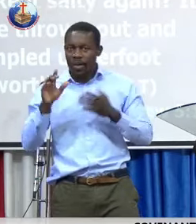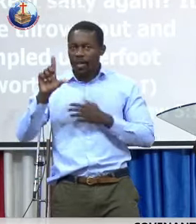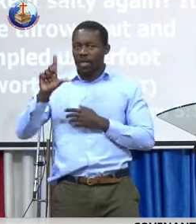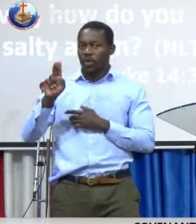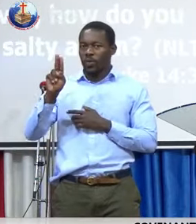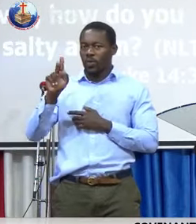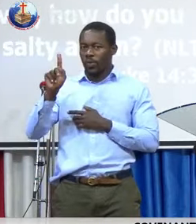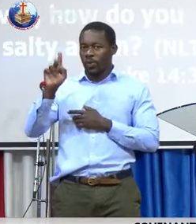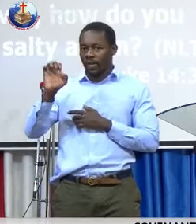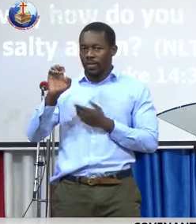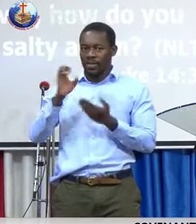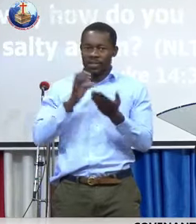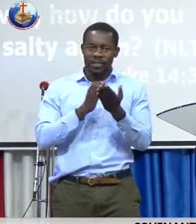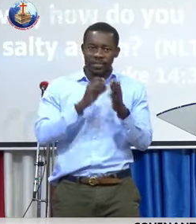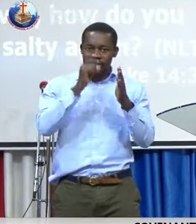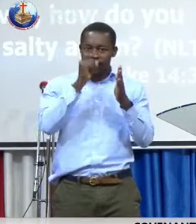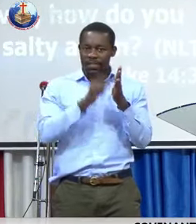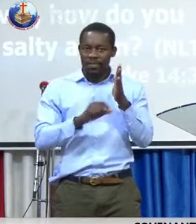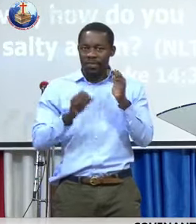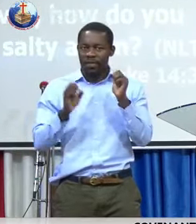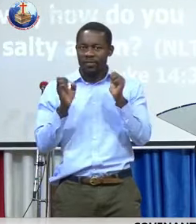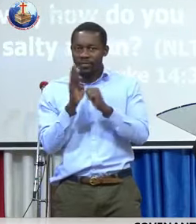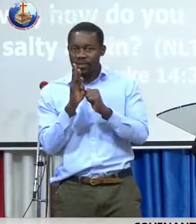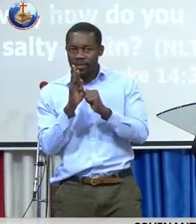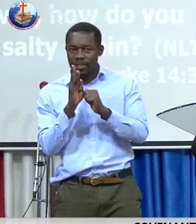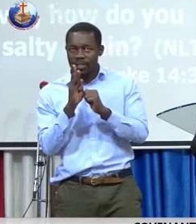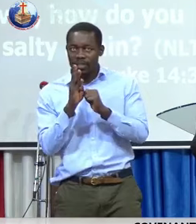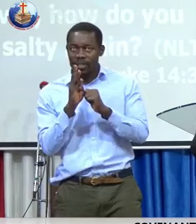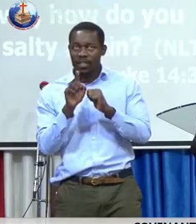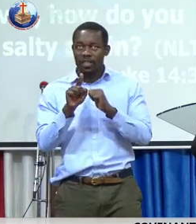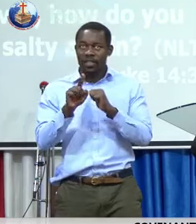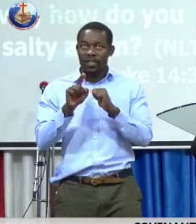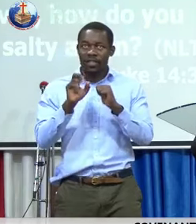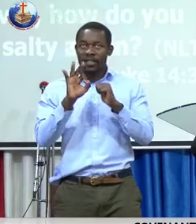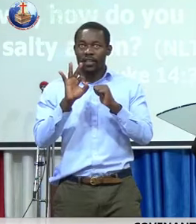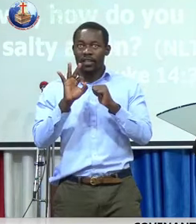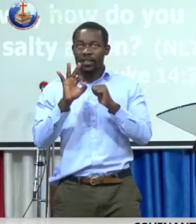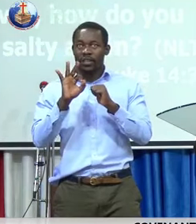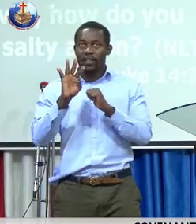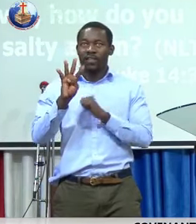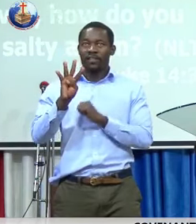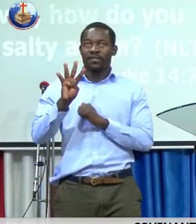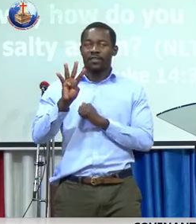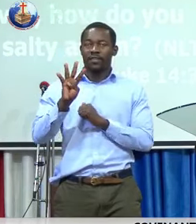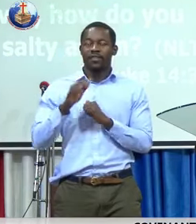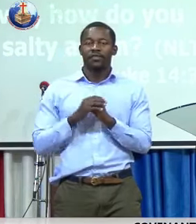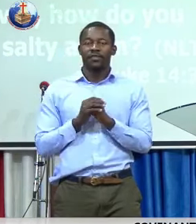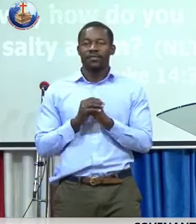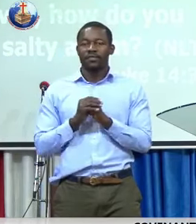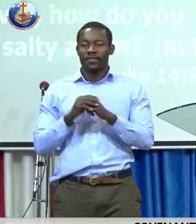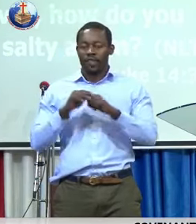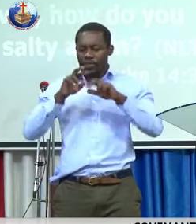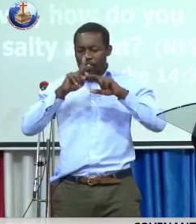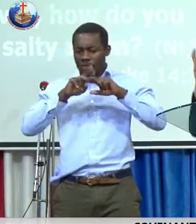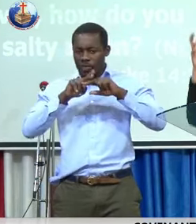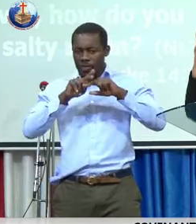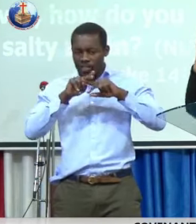cha Luka, chapter 14 from verse 34 to 35, sura ya 14, 34 na 35, the salt that he